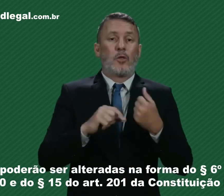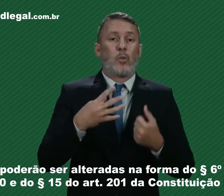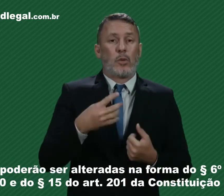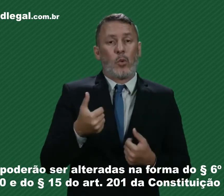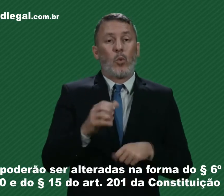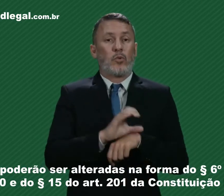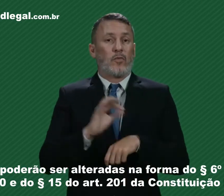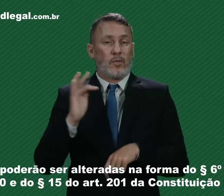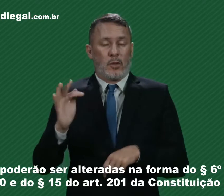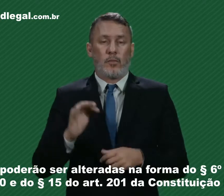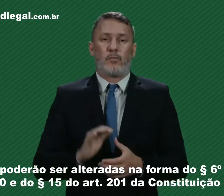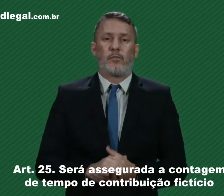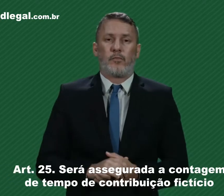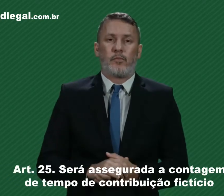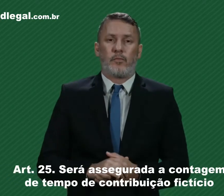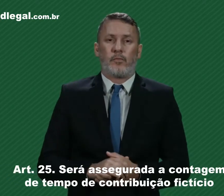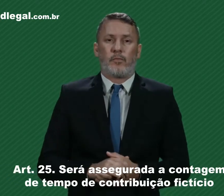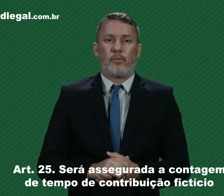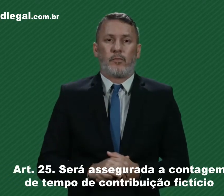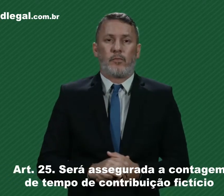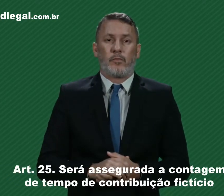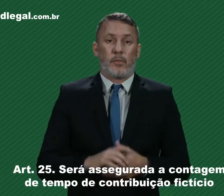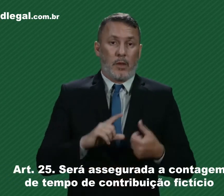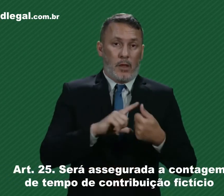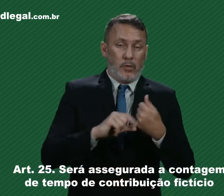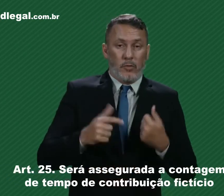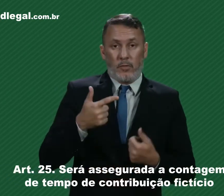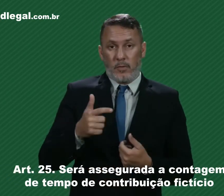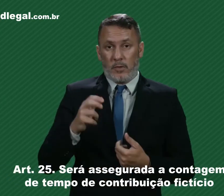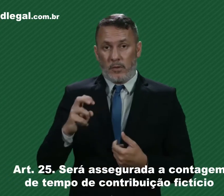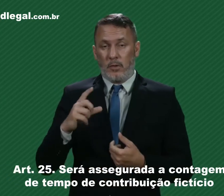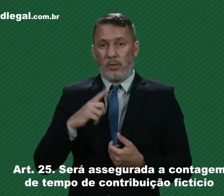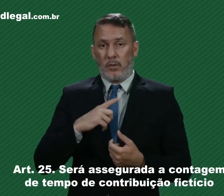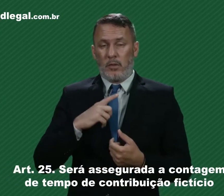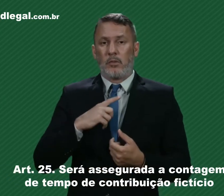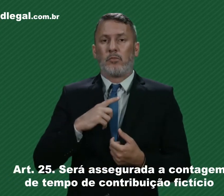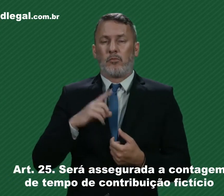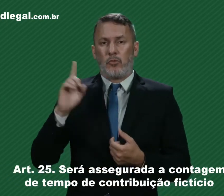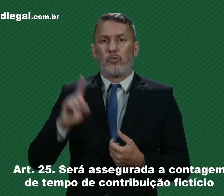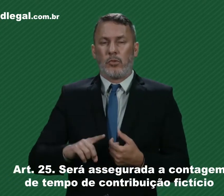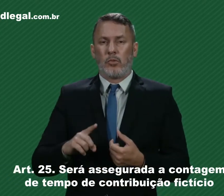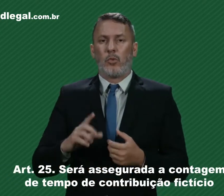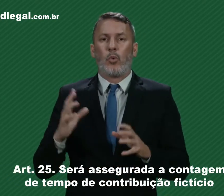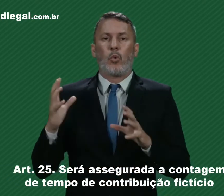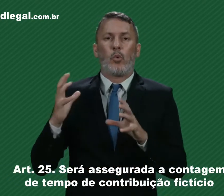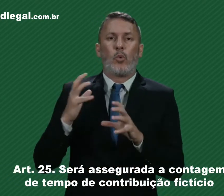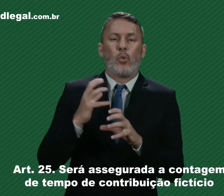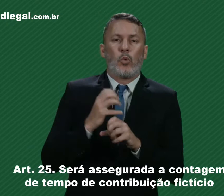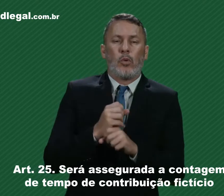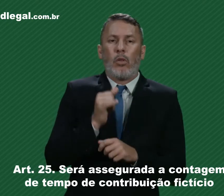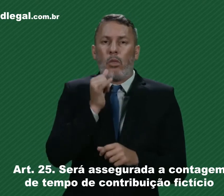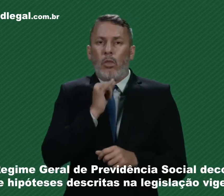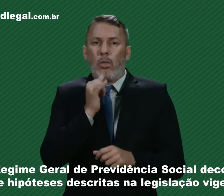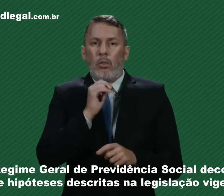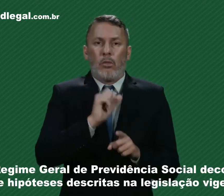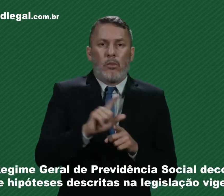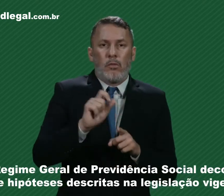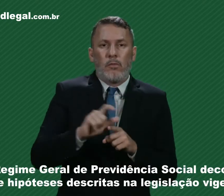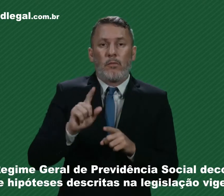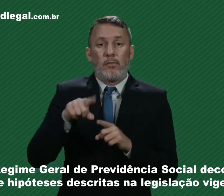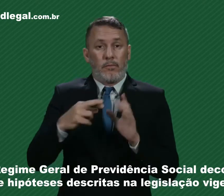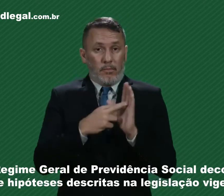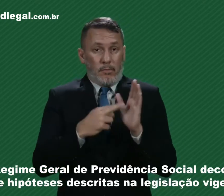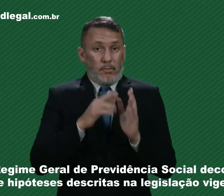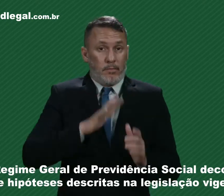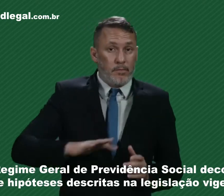da Constituição Federal. Artigo 25. Será assegurada a contagem de tempo de contribuição fictício do regime